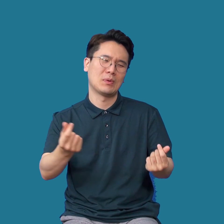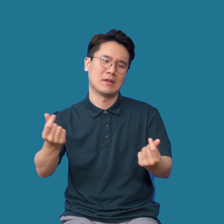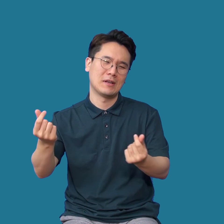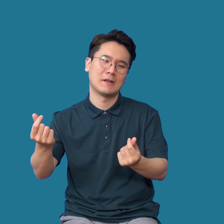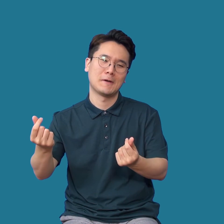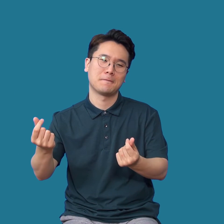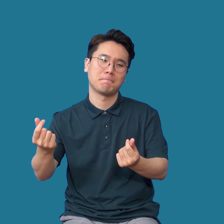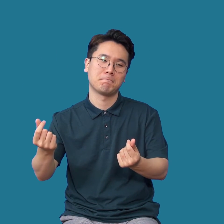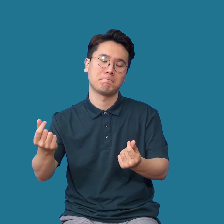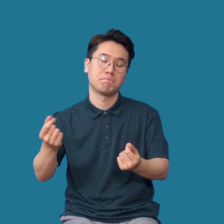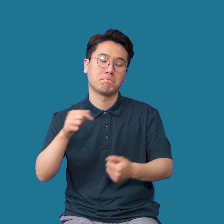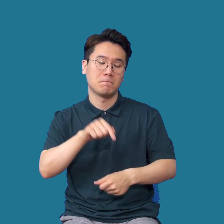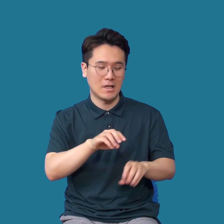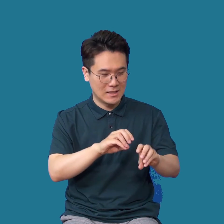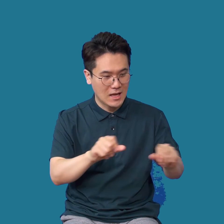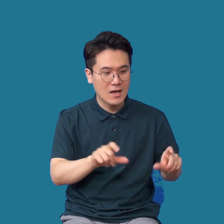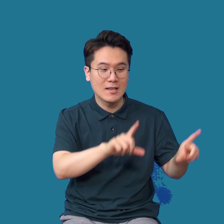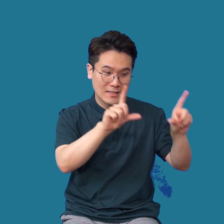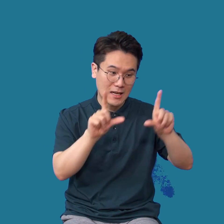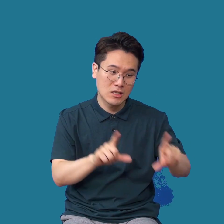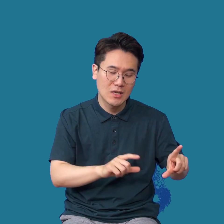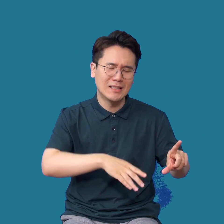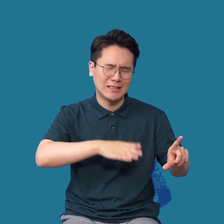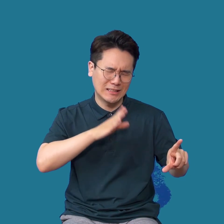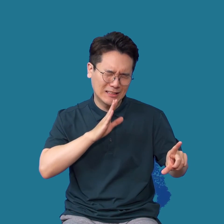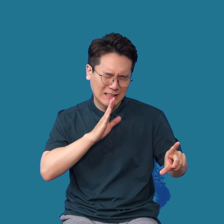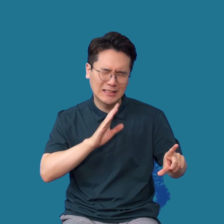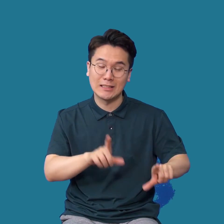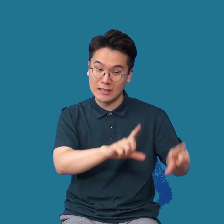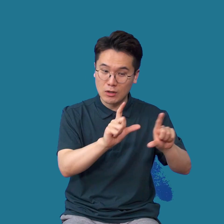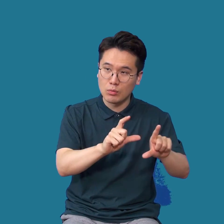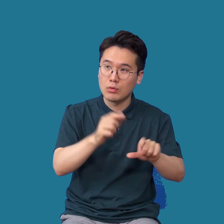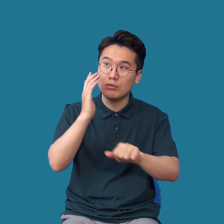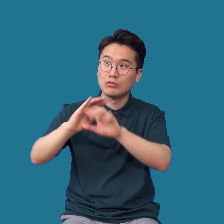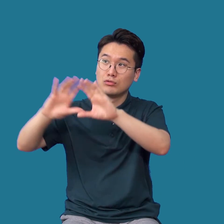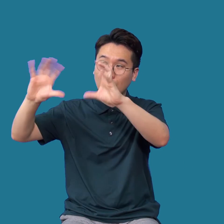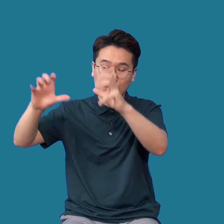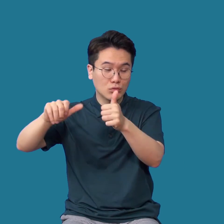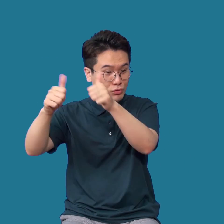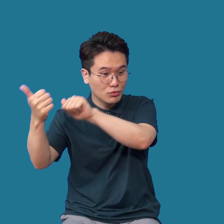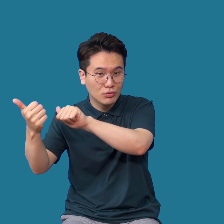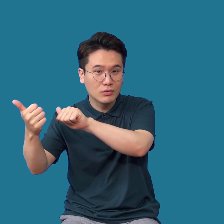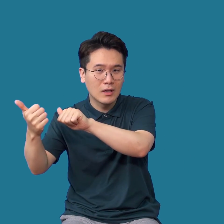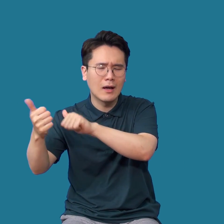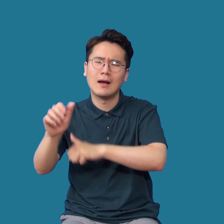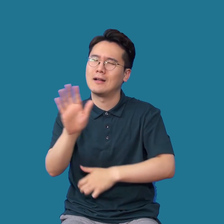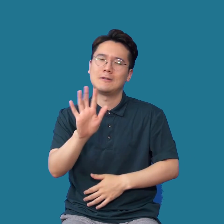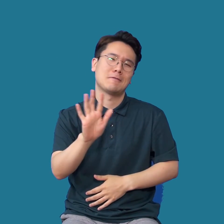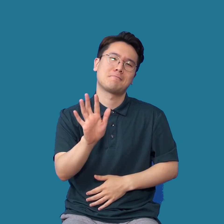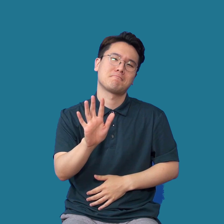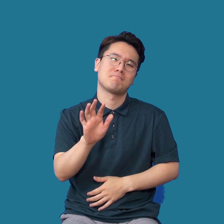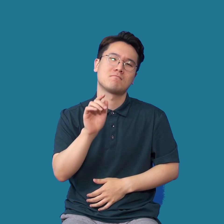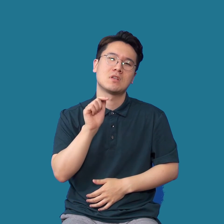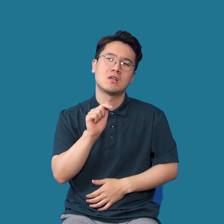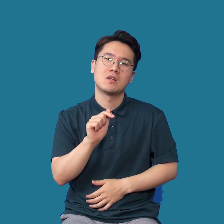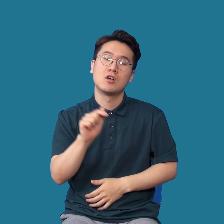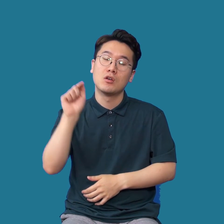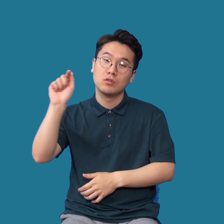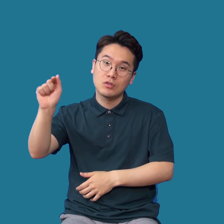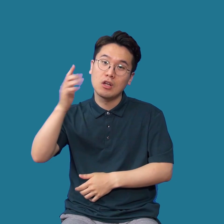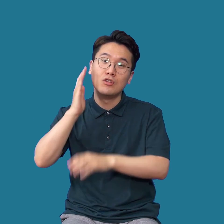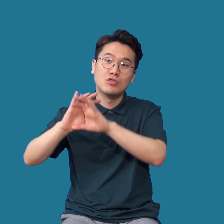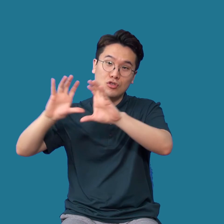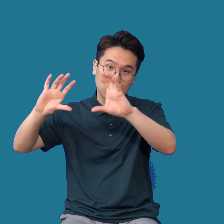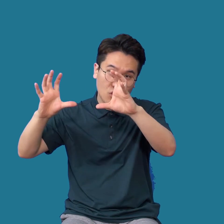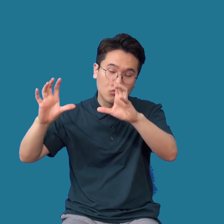우리는 여기서 사는 것이 진짜로 사는 것이고 천국 가면 죽는다 하는데 그게 아닙니다. 거기서 사는 것이 진짜로 사는